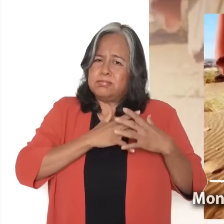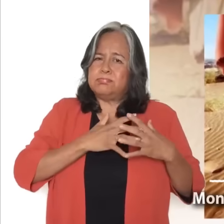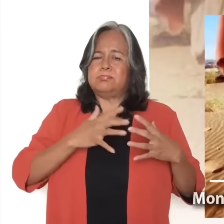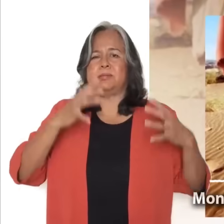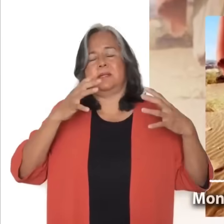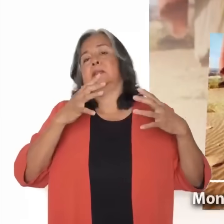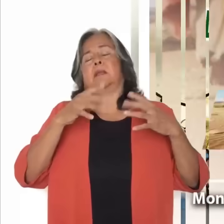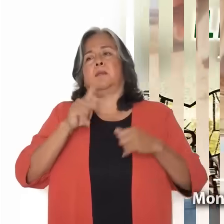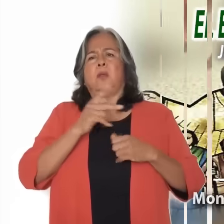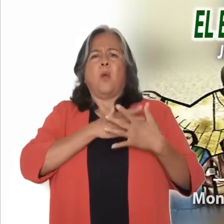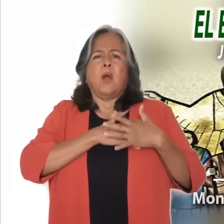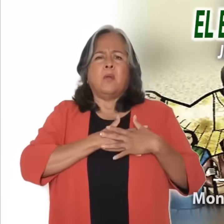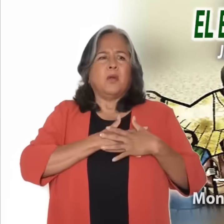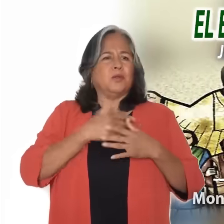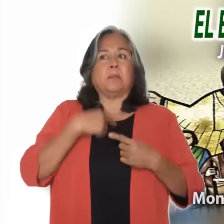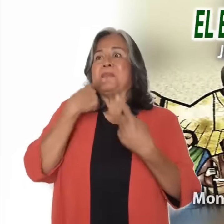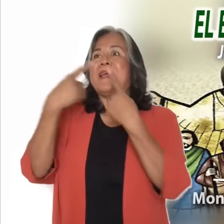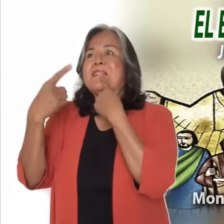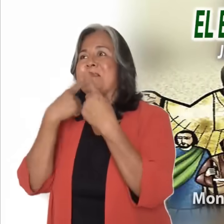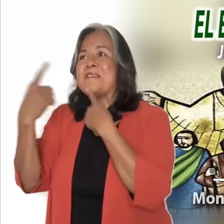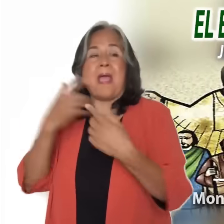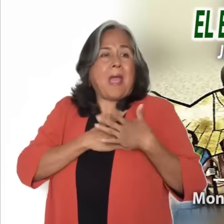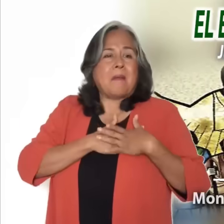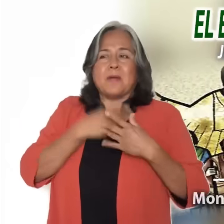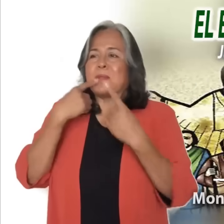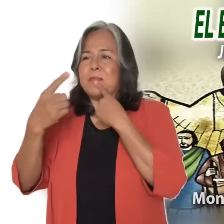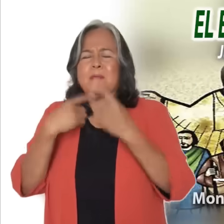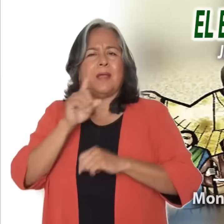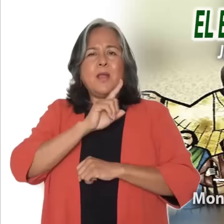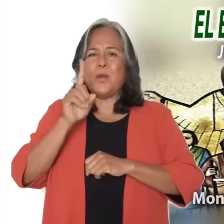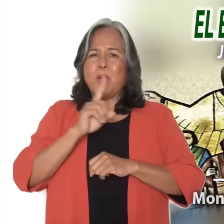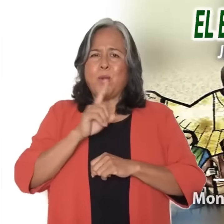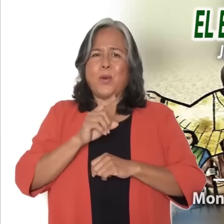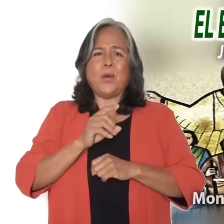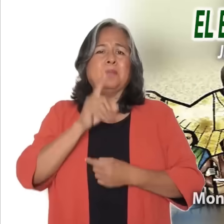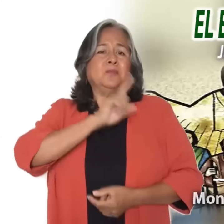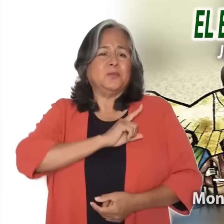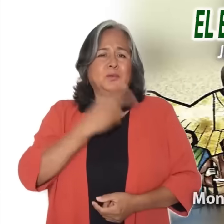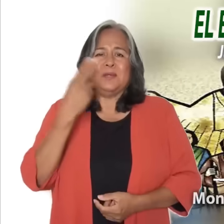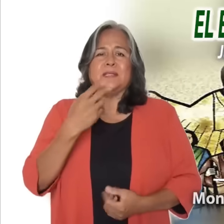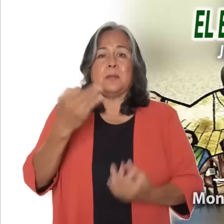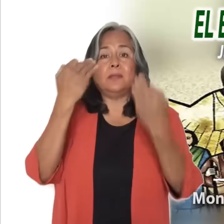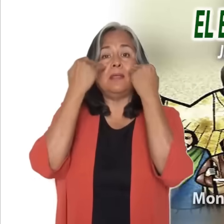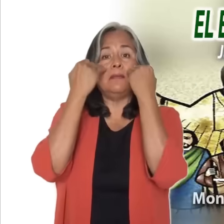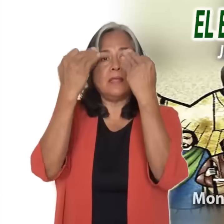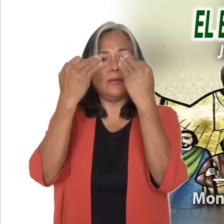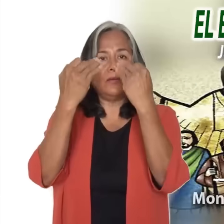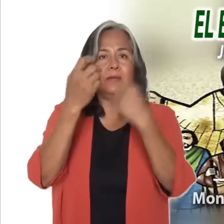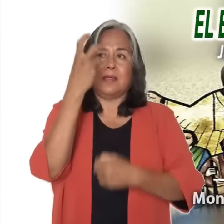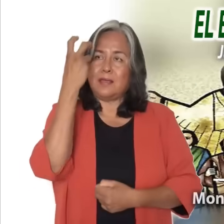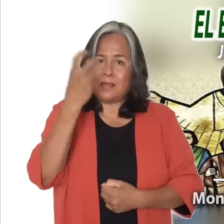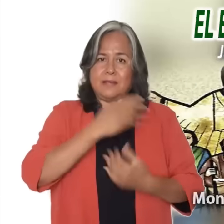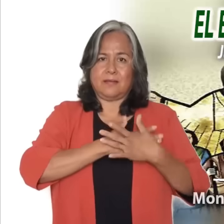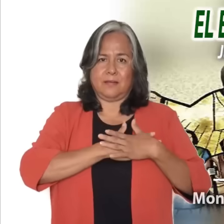no se necesitan grandes propagandas ni tampoco muchos presupuestos. Se necesita ser testigo de amor.